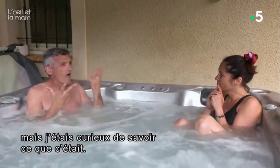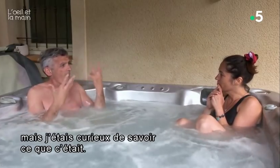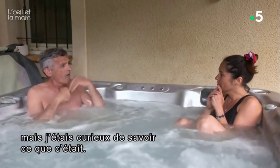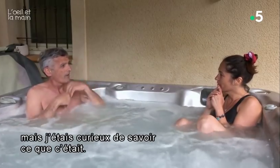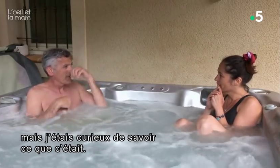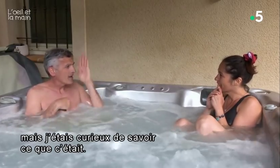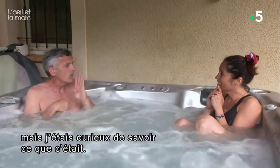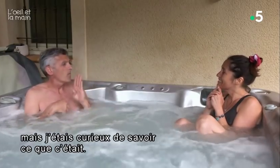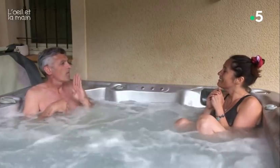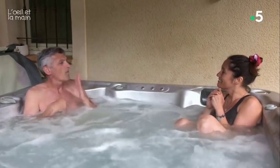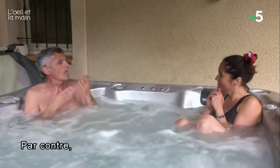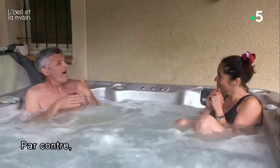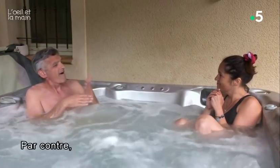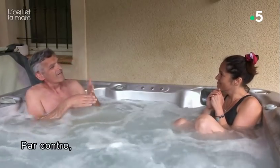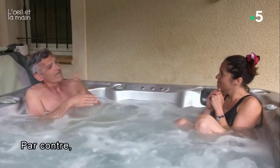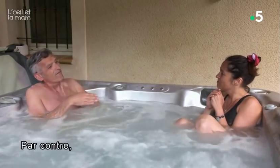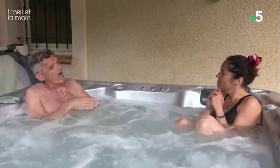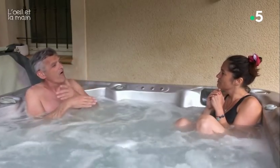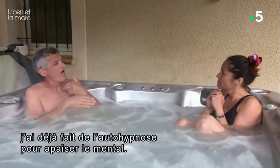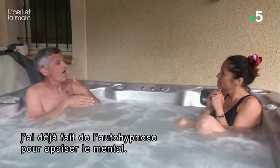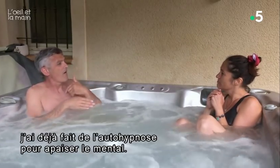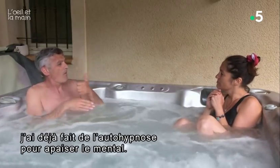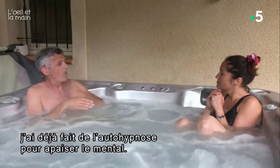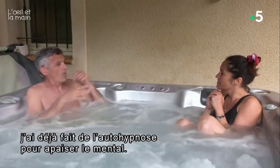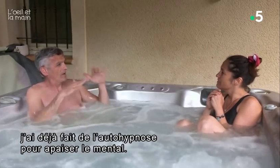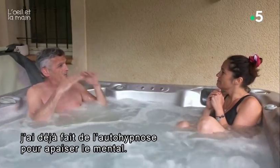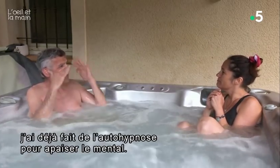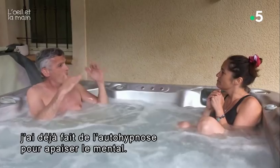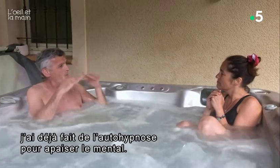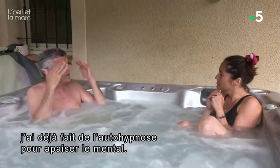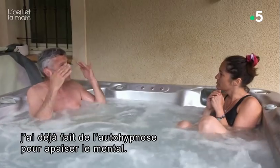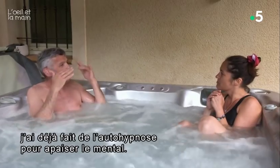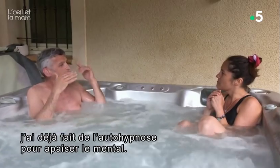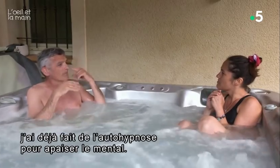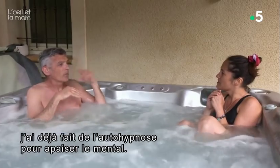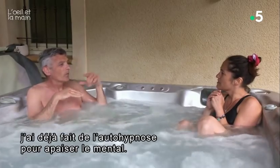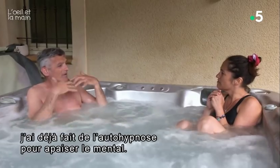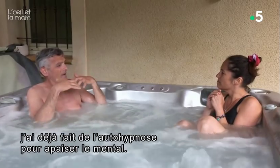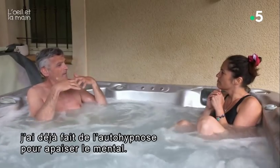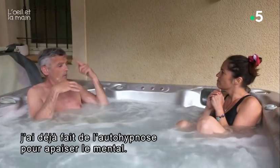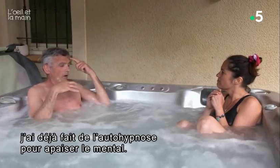c'était. Par contre, j'ai déjà fait de l'auto-hypnose pour apaiser le